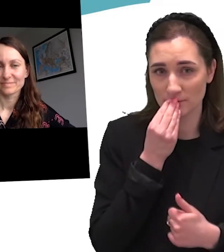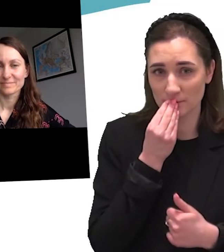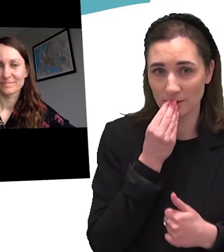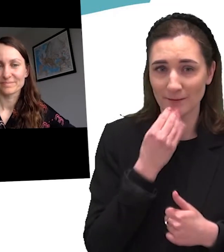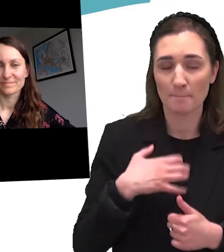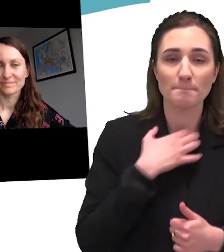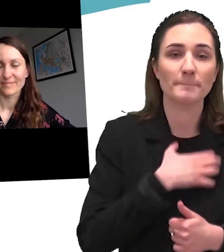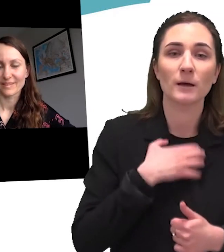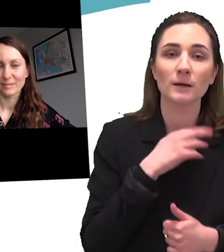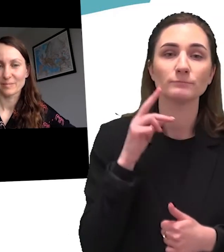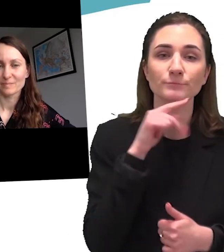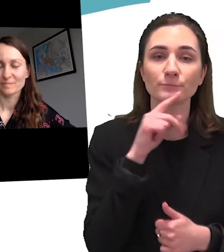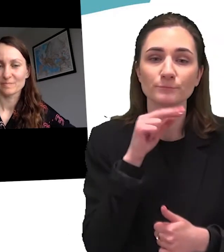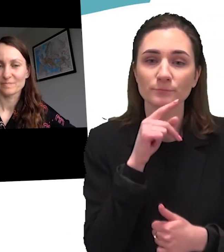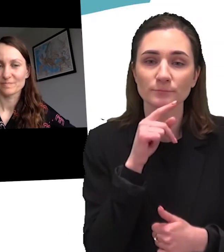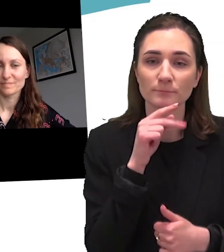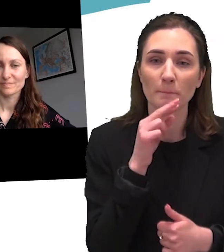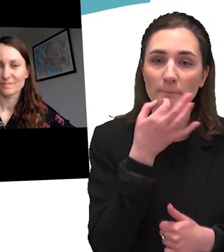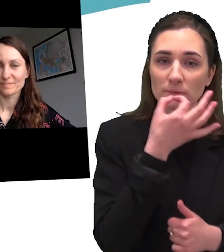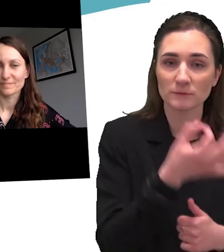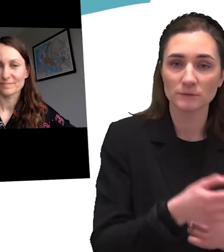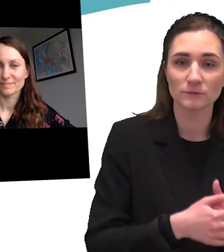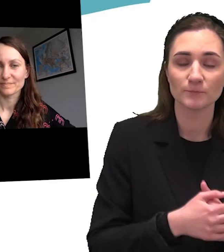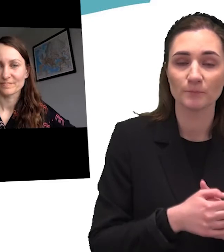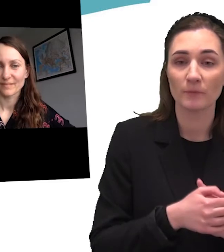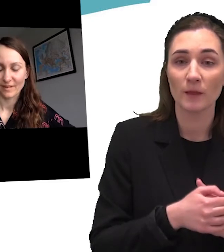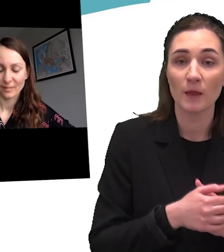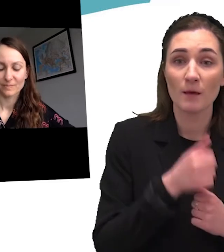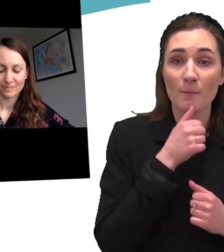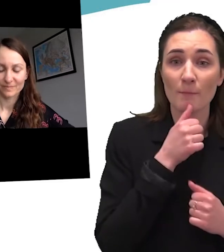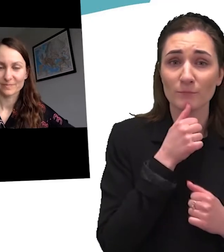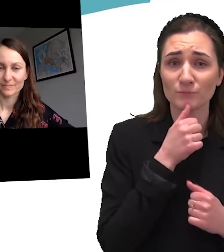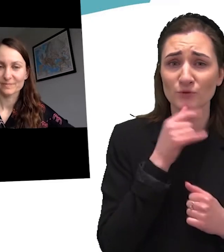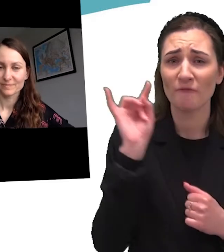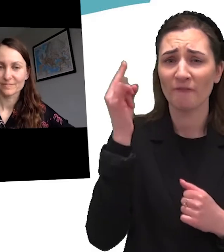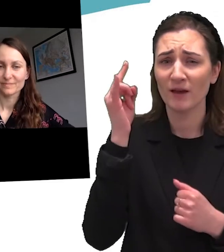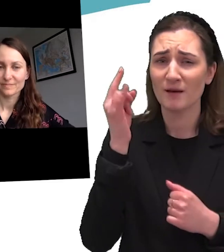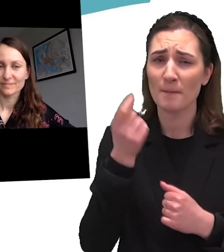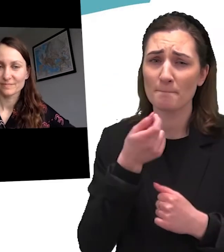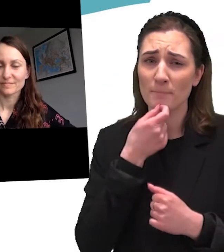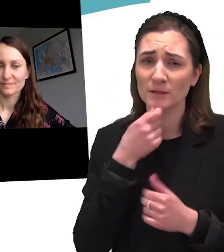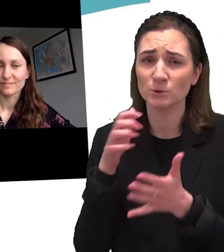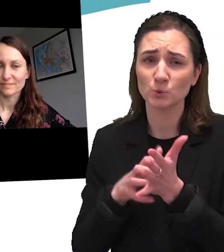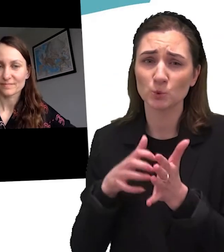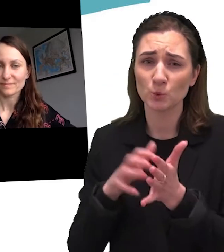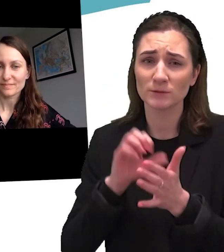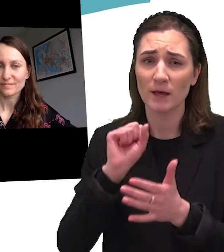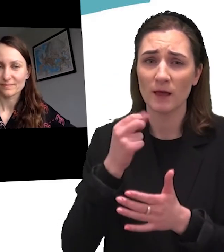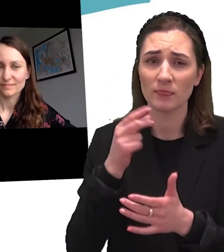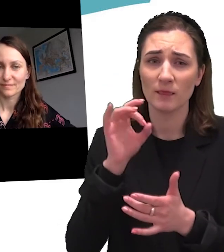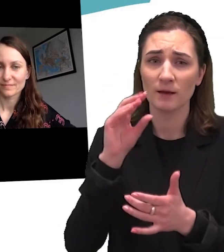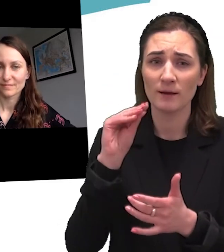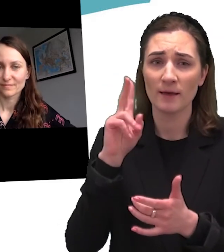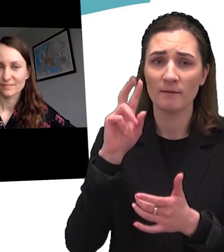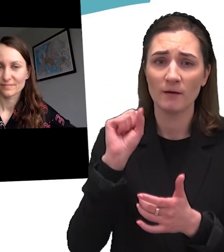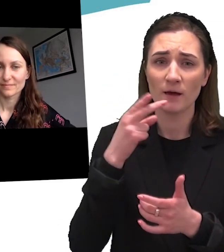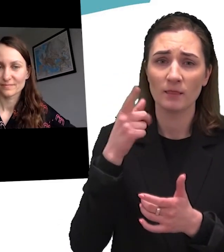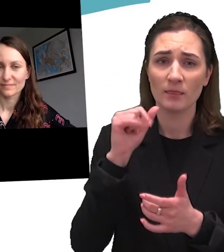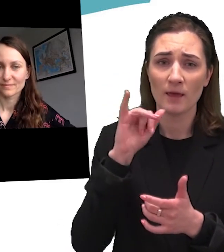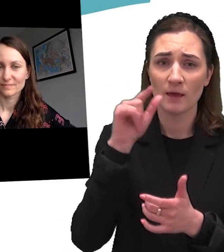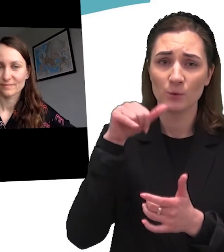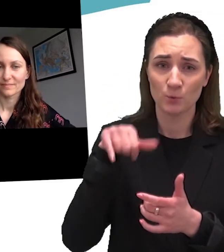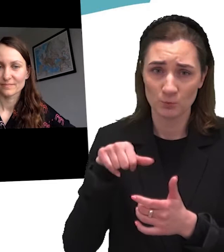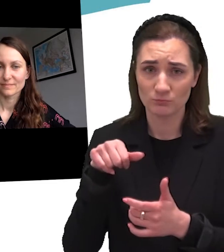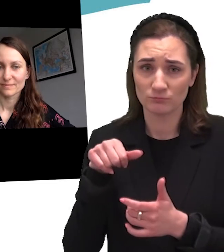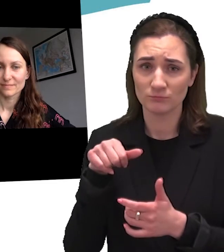apie sveiką maistą, tai aš tokias klaidas pagrindinės įvardinsiu, kad tam dažnai duoda per mažai angliavandenių, jų